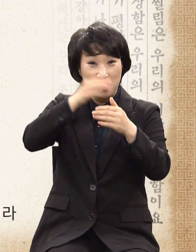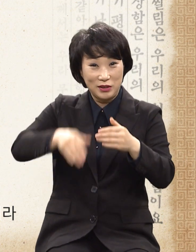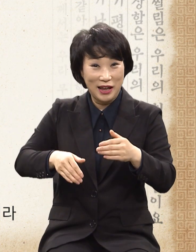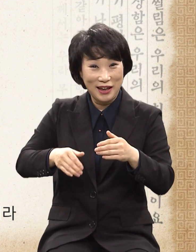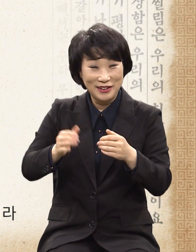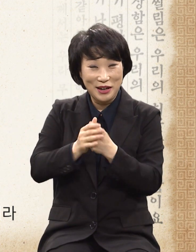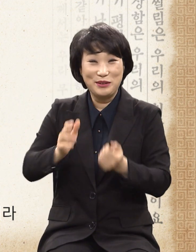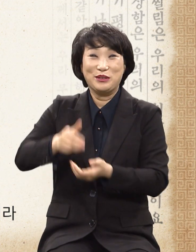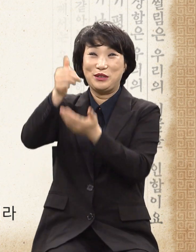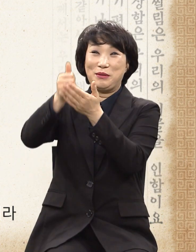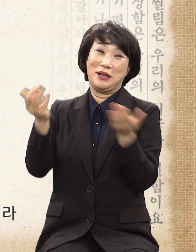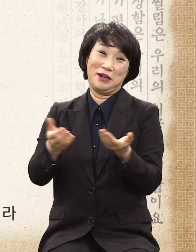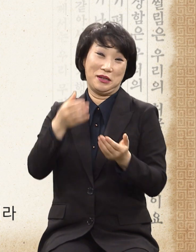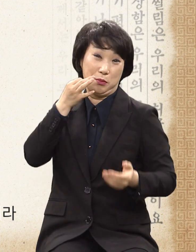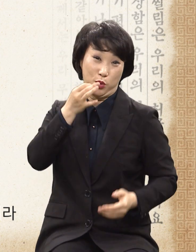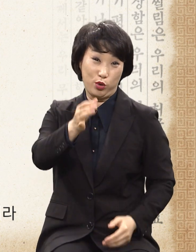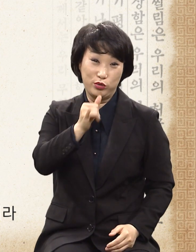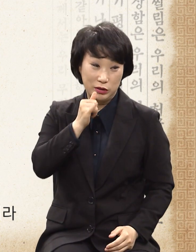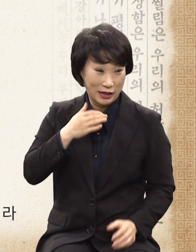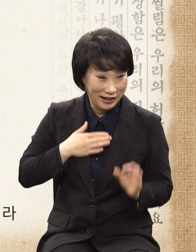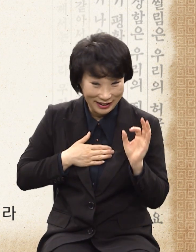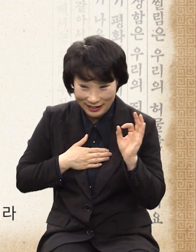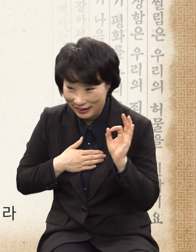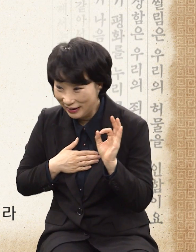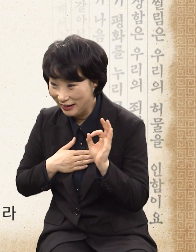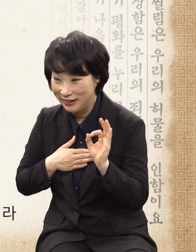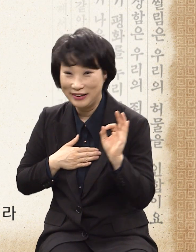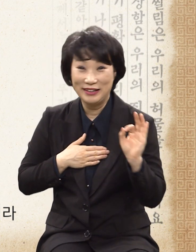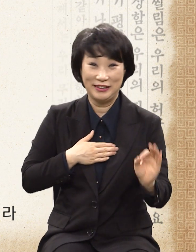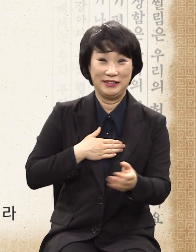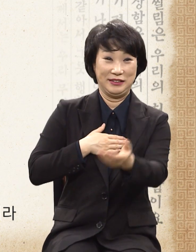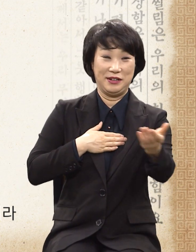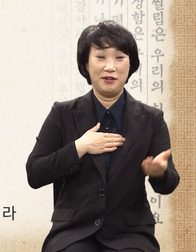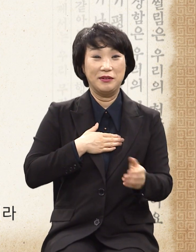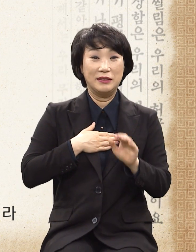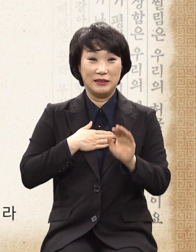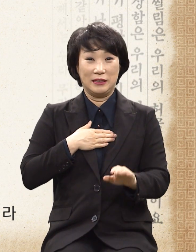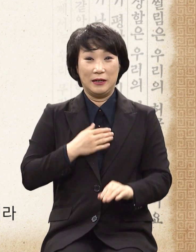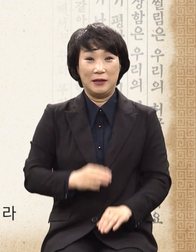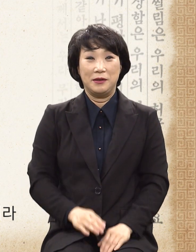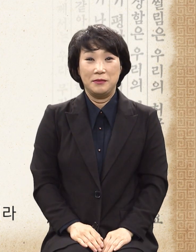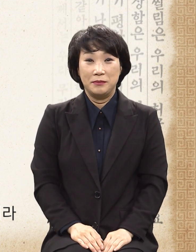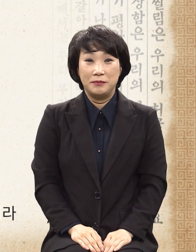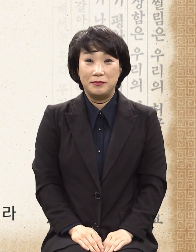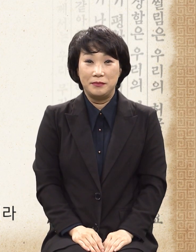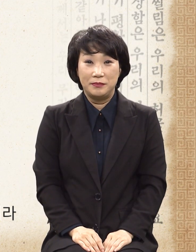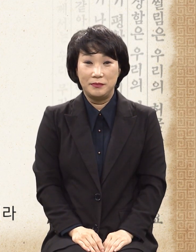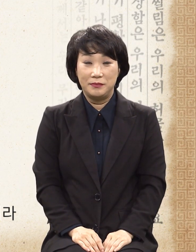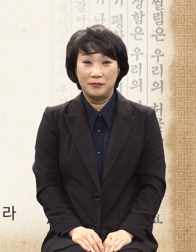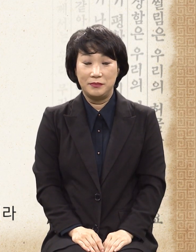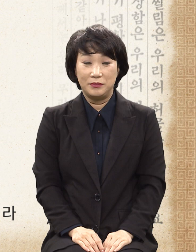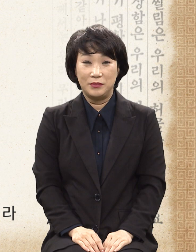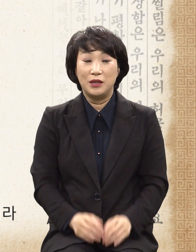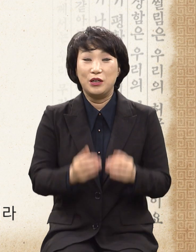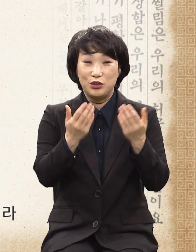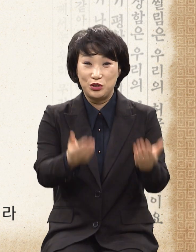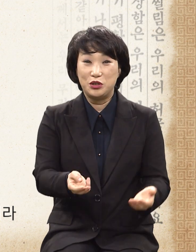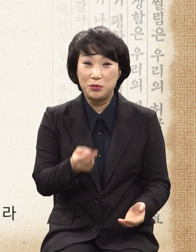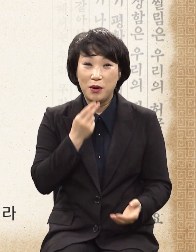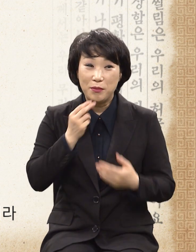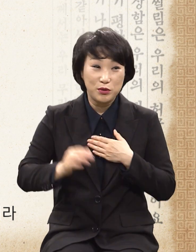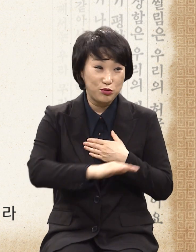역사를 이루었다 이 말입니다. 이해되십니까? 예. 그러므로